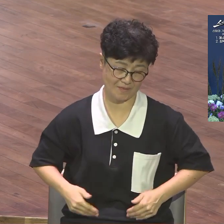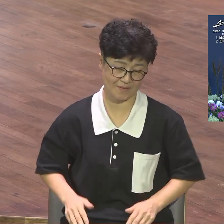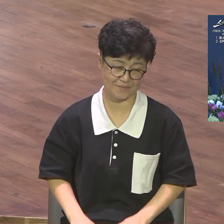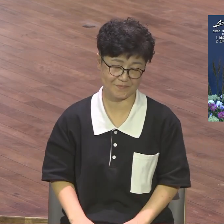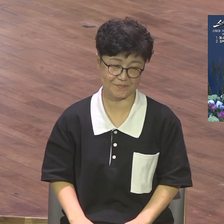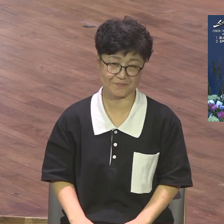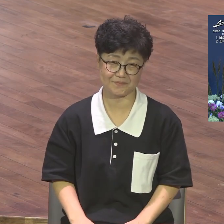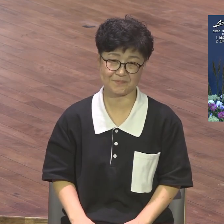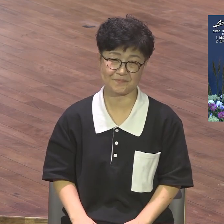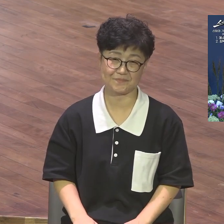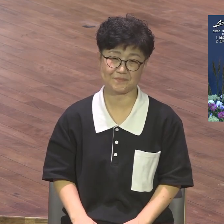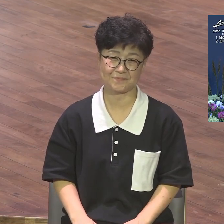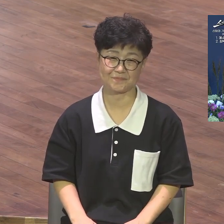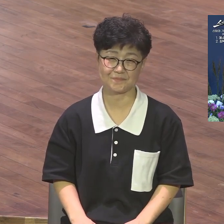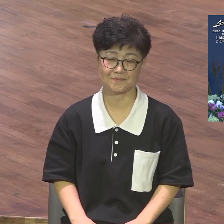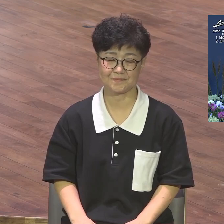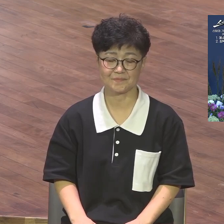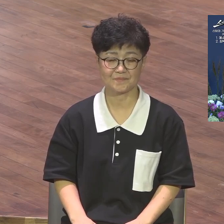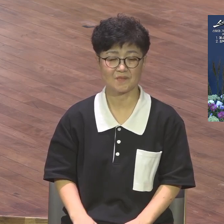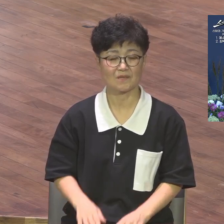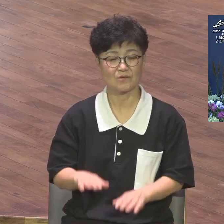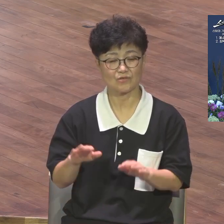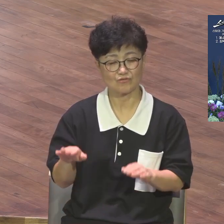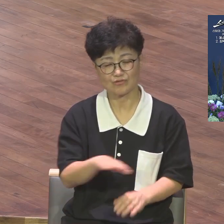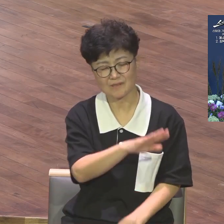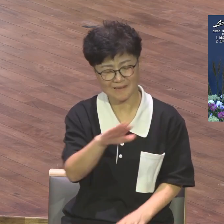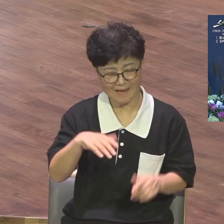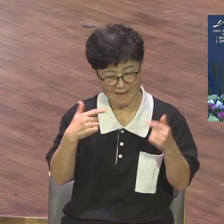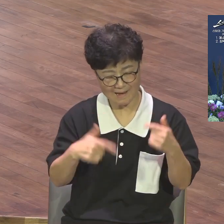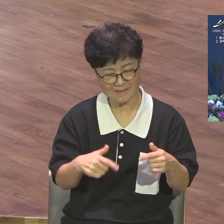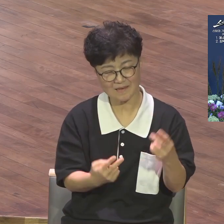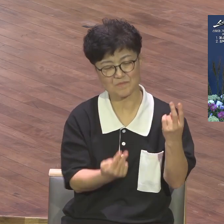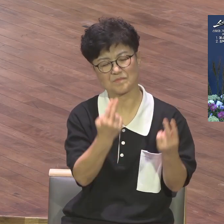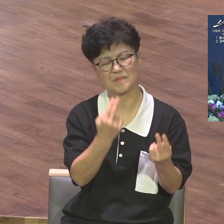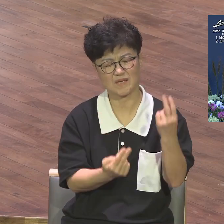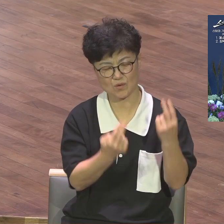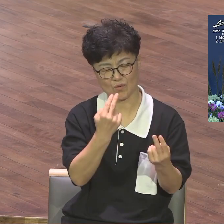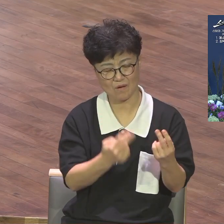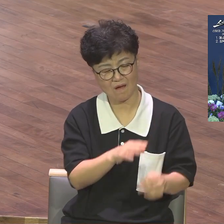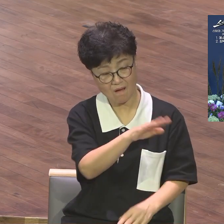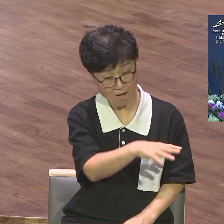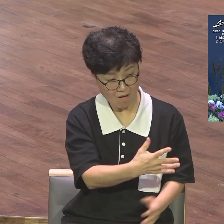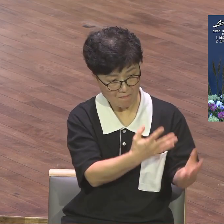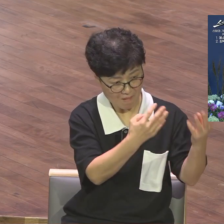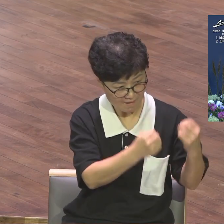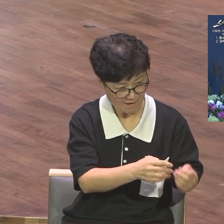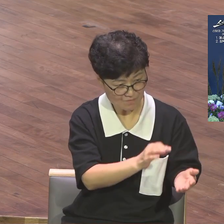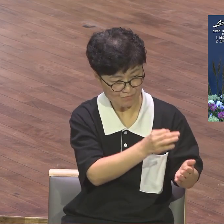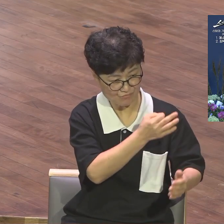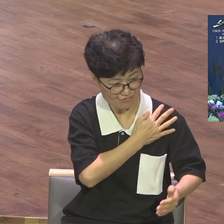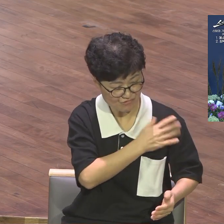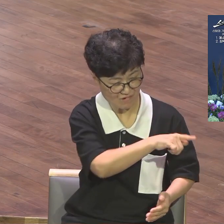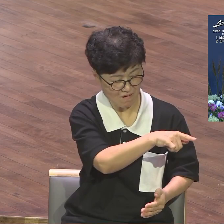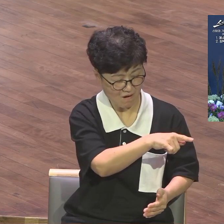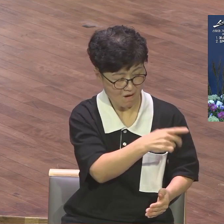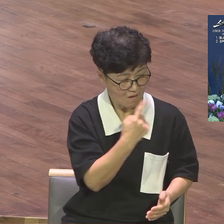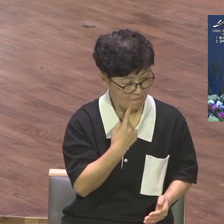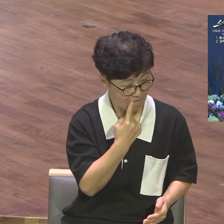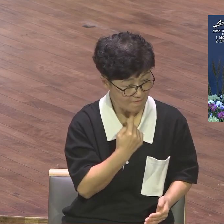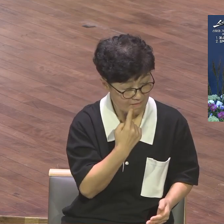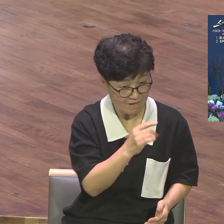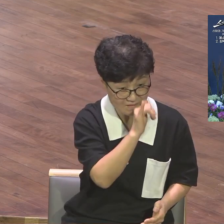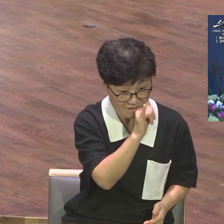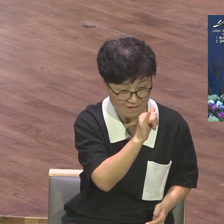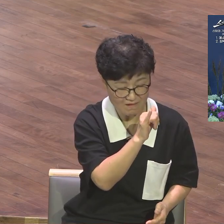인생의 기승전 갖고 계속 비교하거든요. 쟤는 저런데 나는 없고. 그러나 정말 중요한 것은 결입니다, 결. 우리가